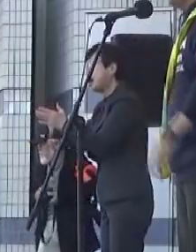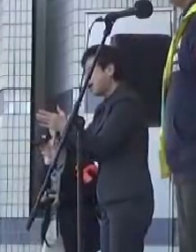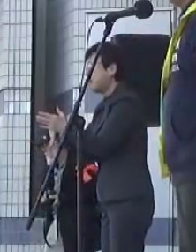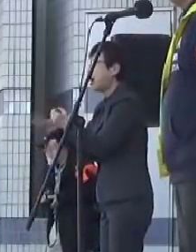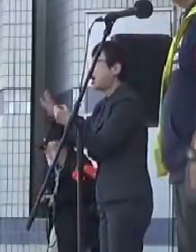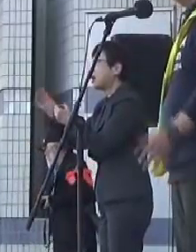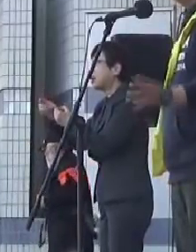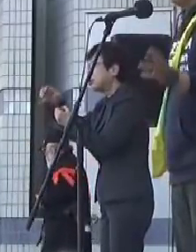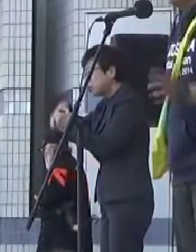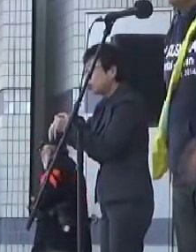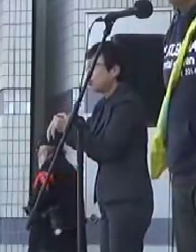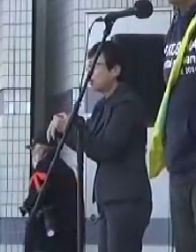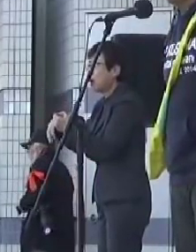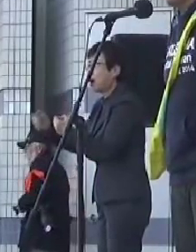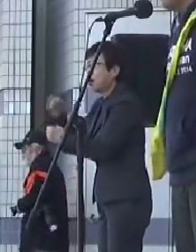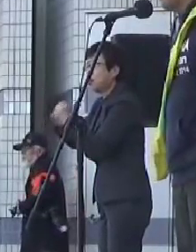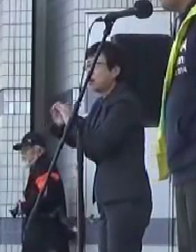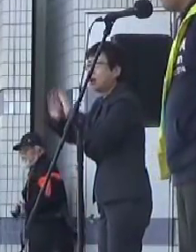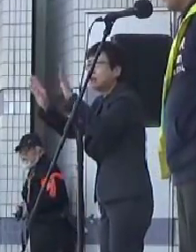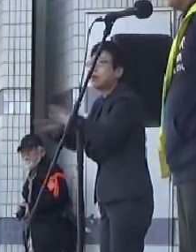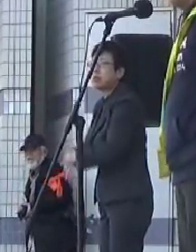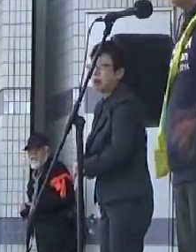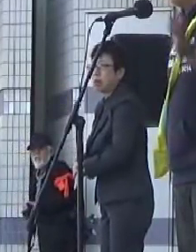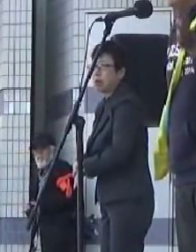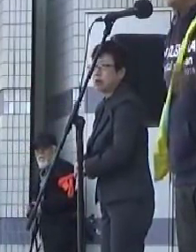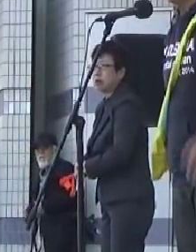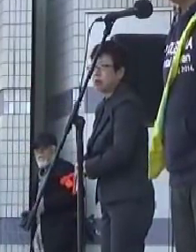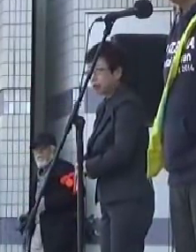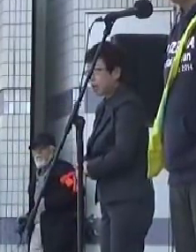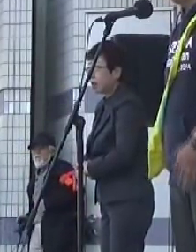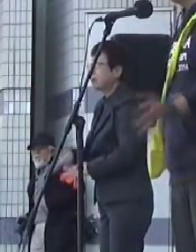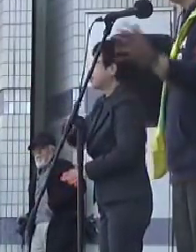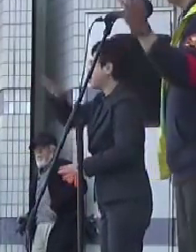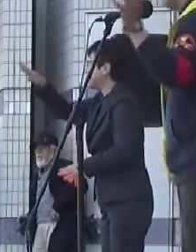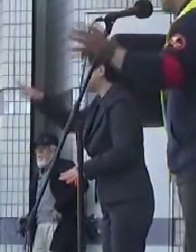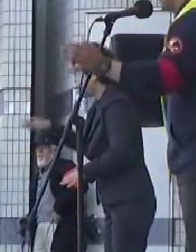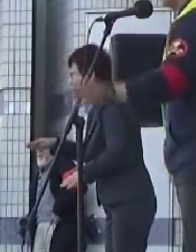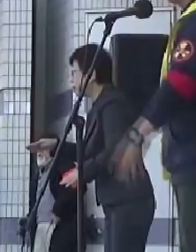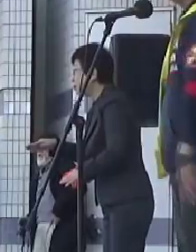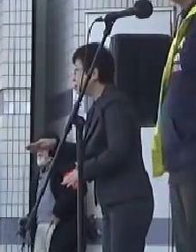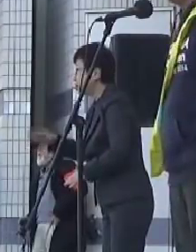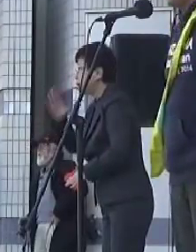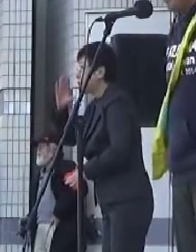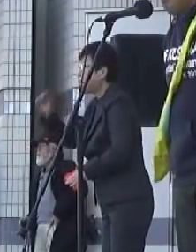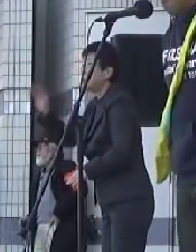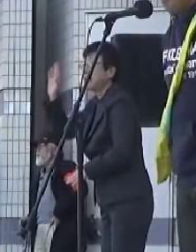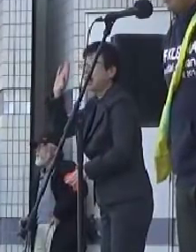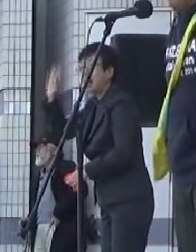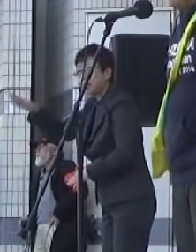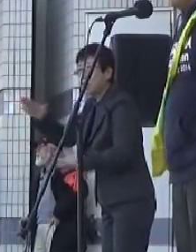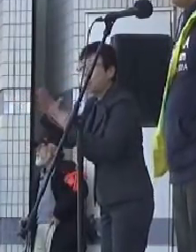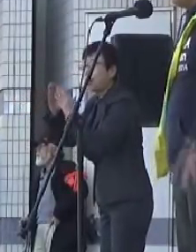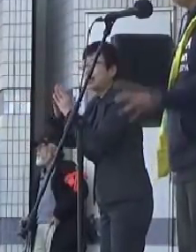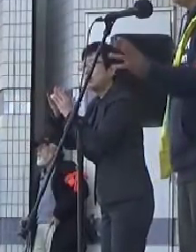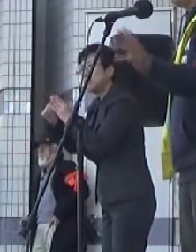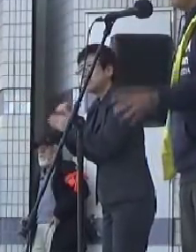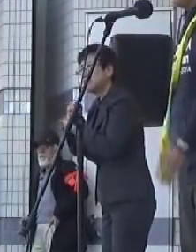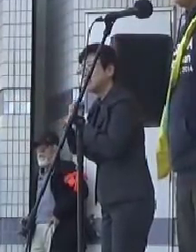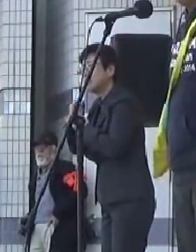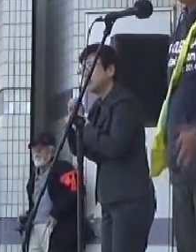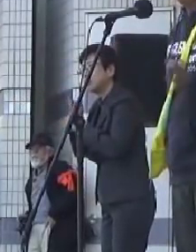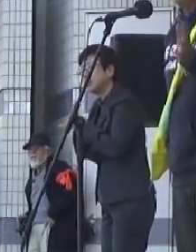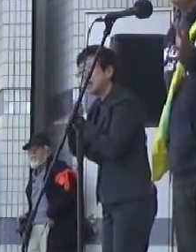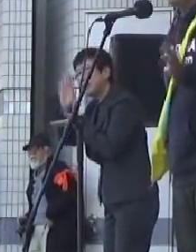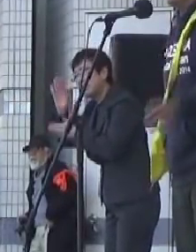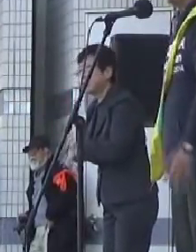ここにいる1万人の皆さん、今日帰られたら家族に絶対伝えてください。原発